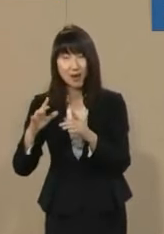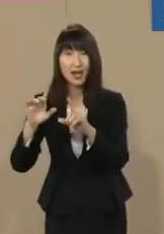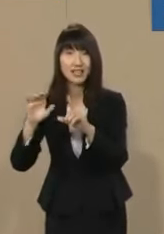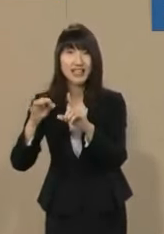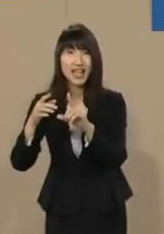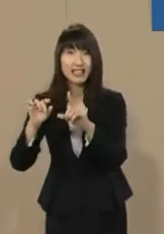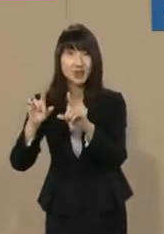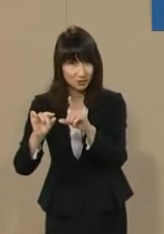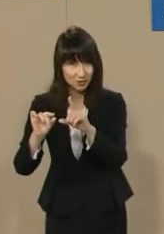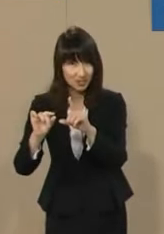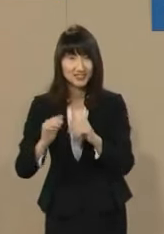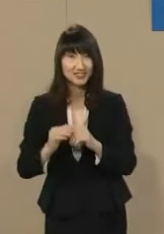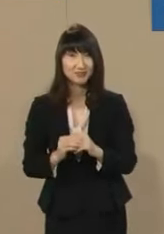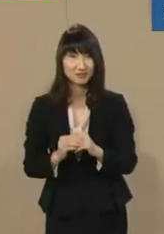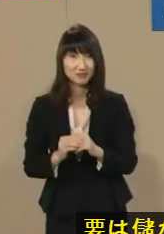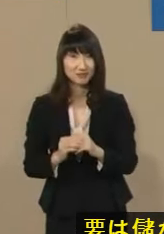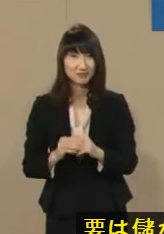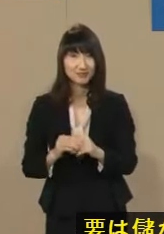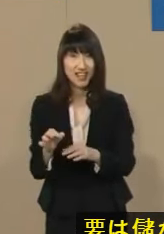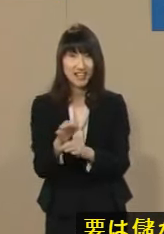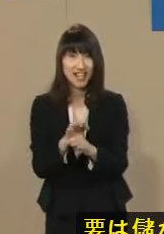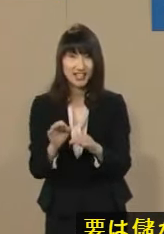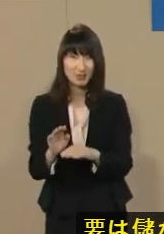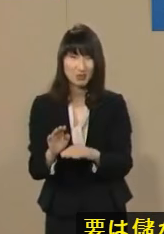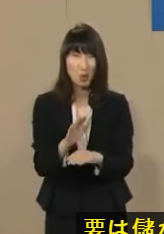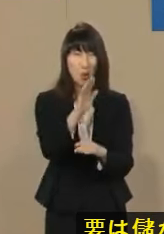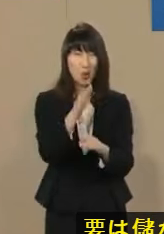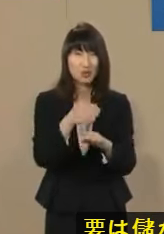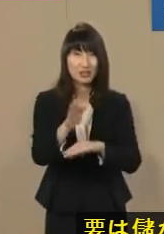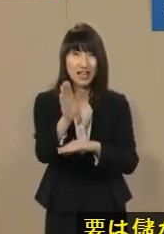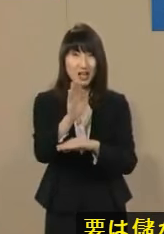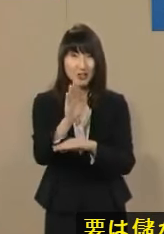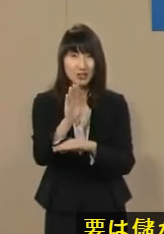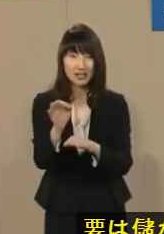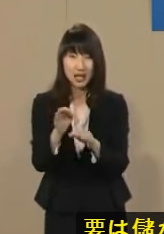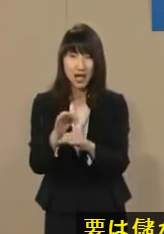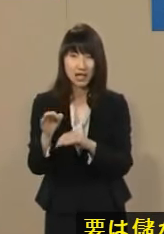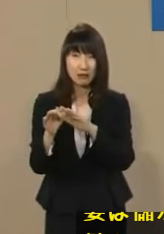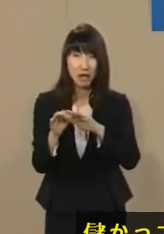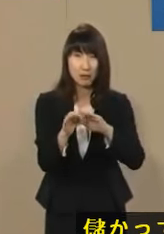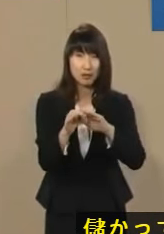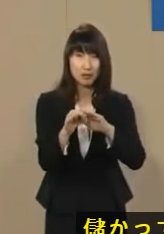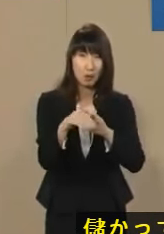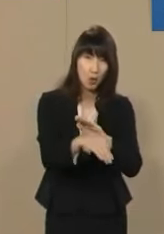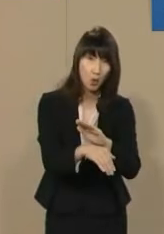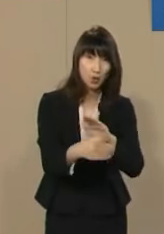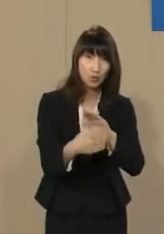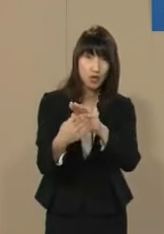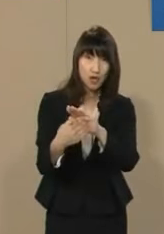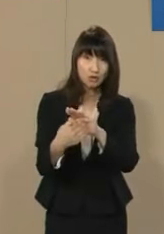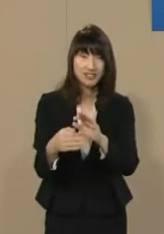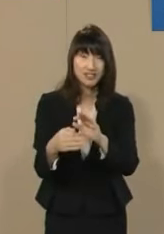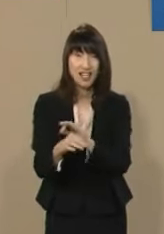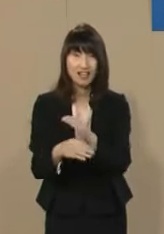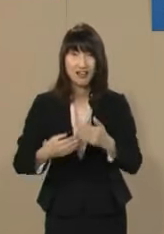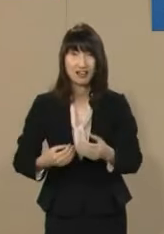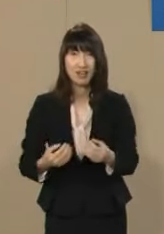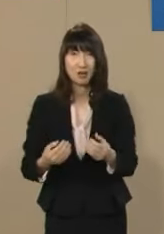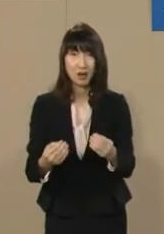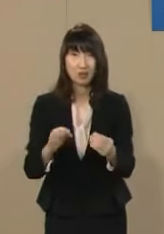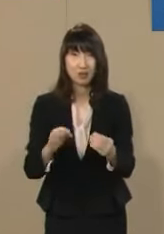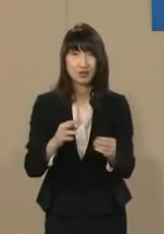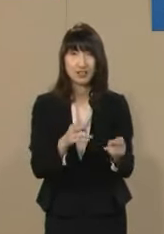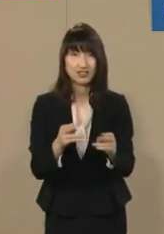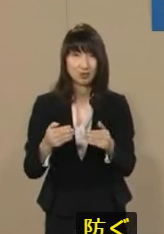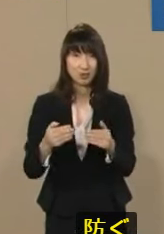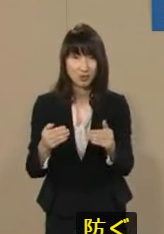税率が低くなる。景気を過熱させすぎず、景気が低迷しても腰折れを防ぐ景気安定装置としての税制を進